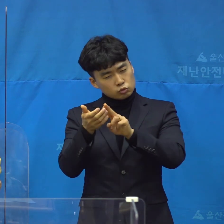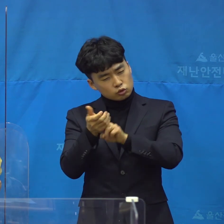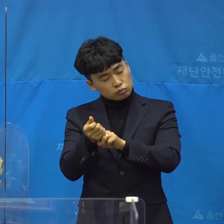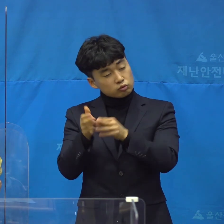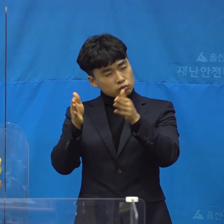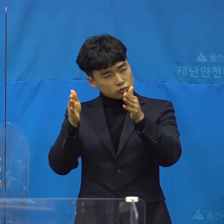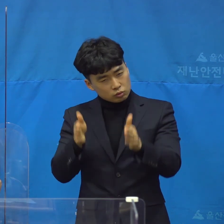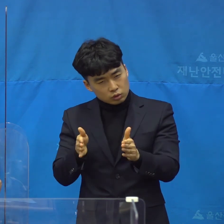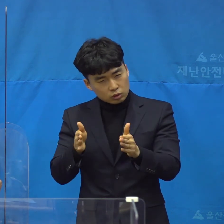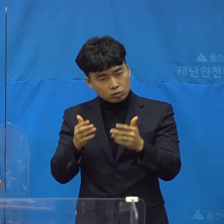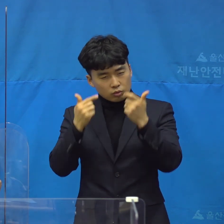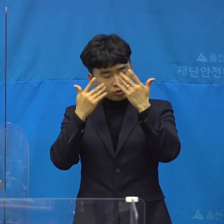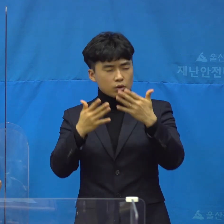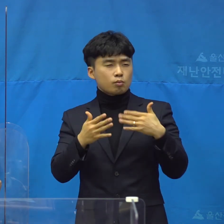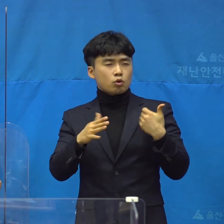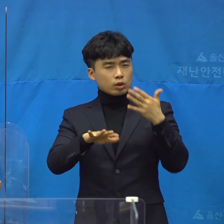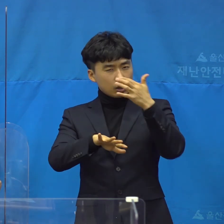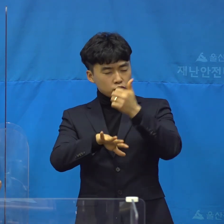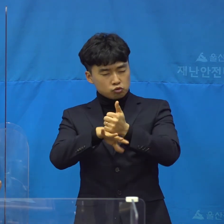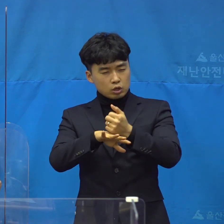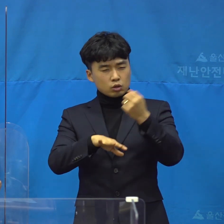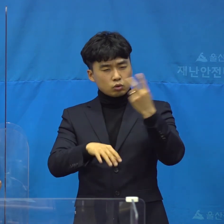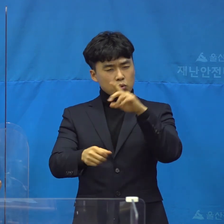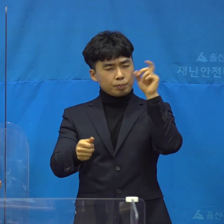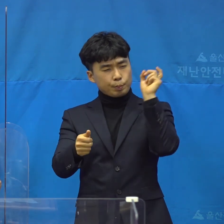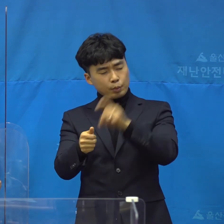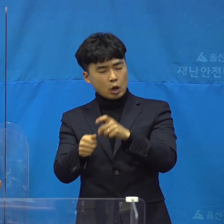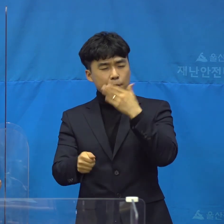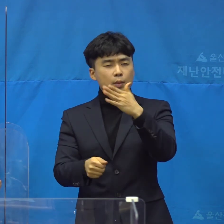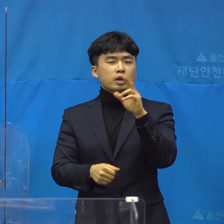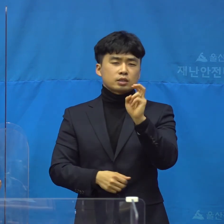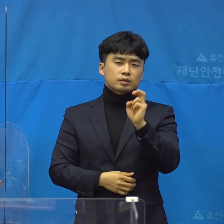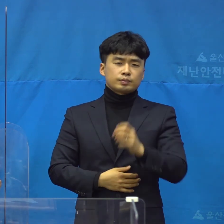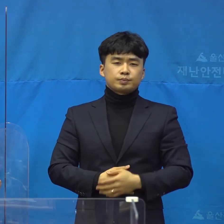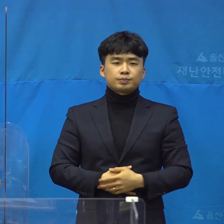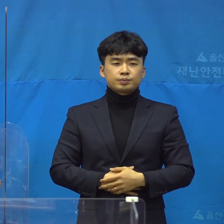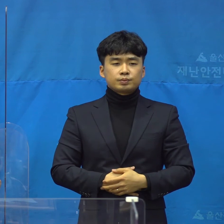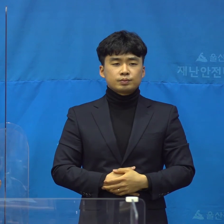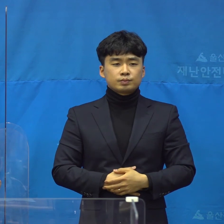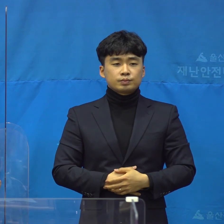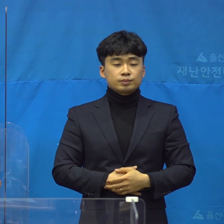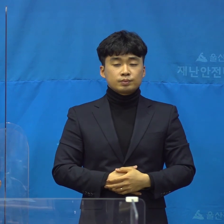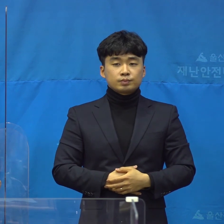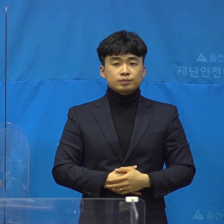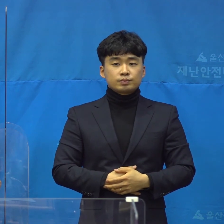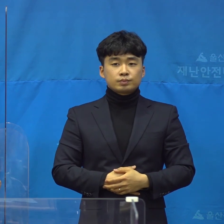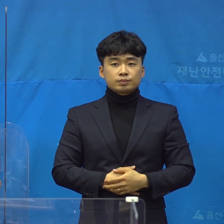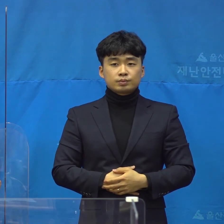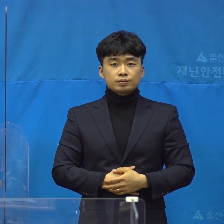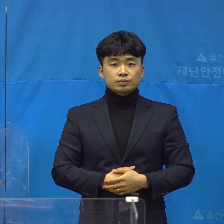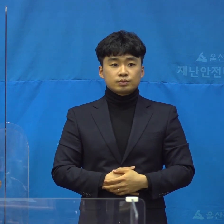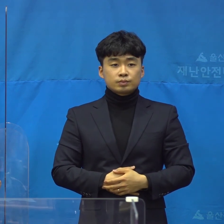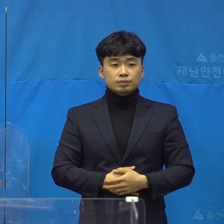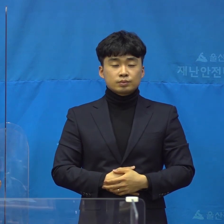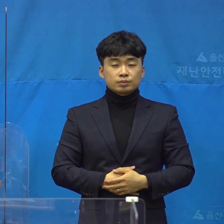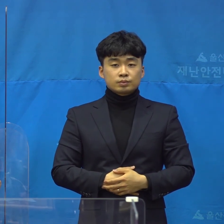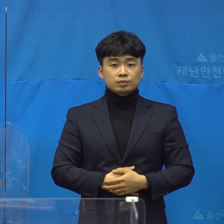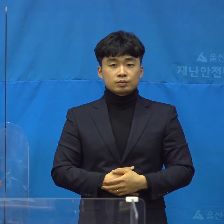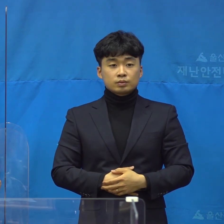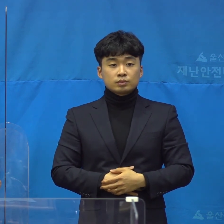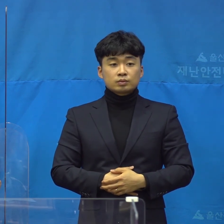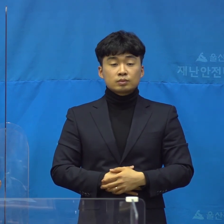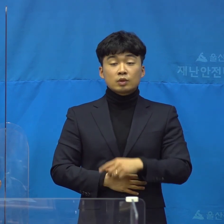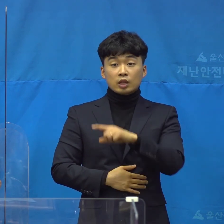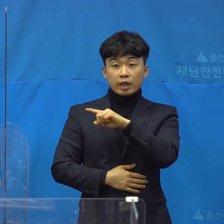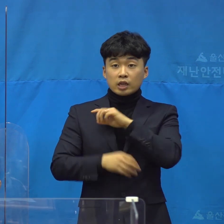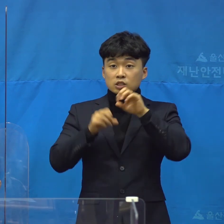상태에 있다라면 추가로 이제 발현이 될 수도 있겠죠. 예. 그럼 혹시 이전에 제1성결